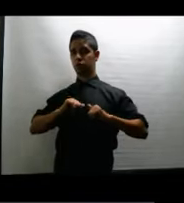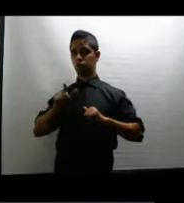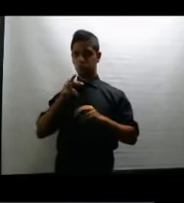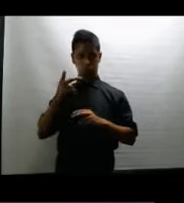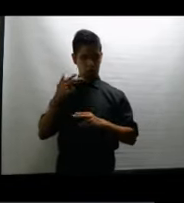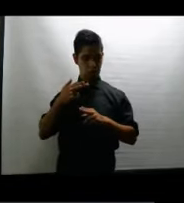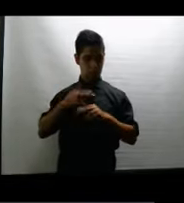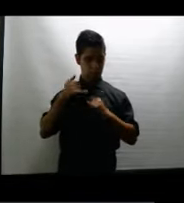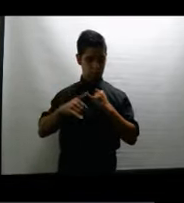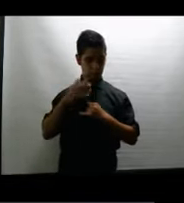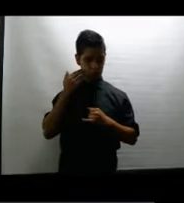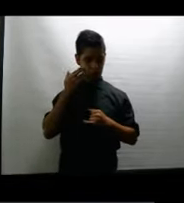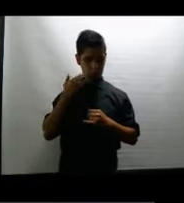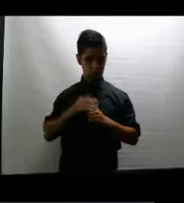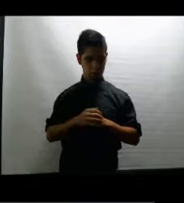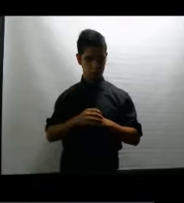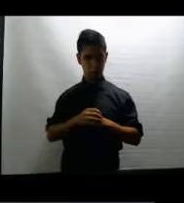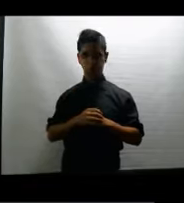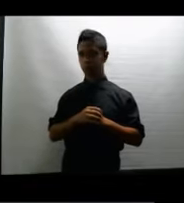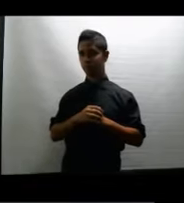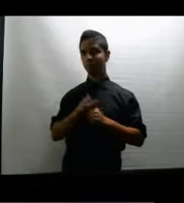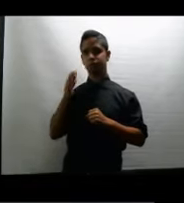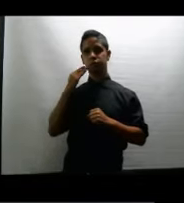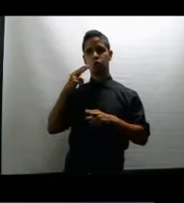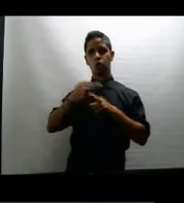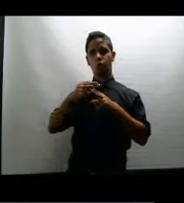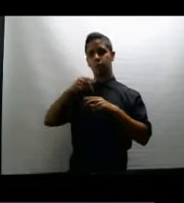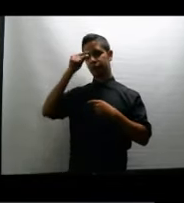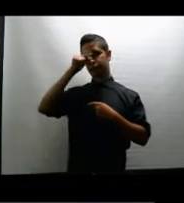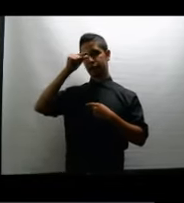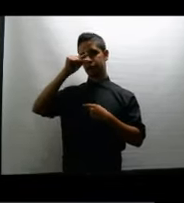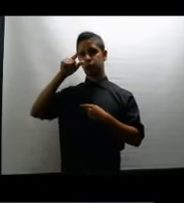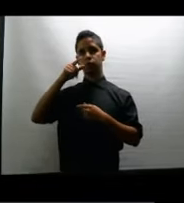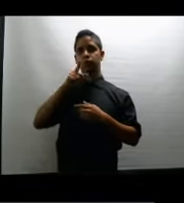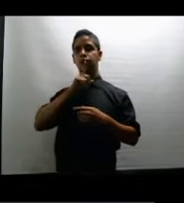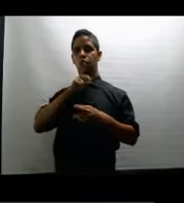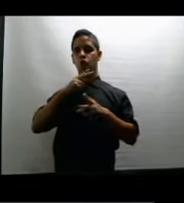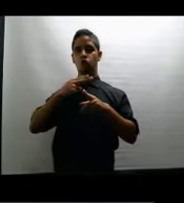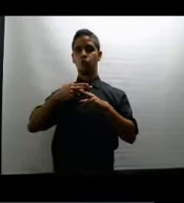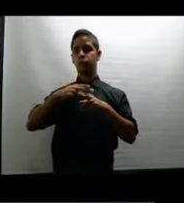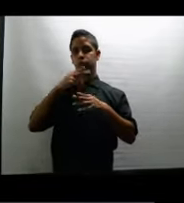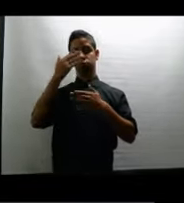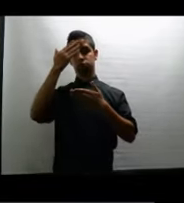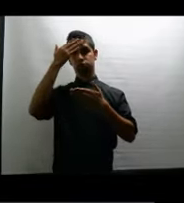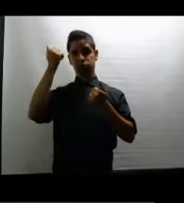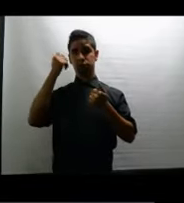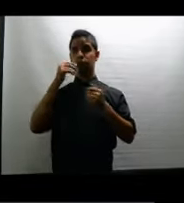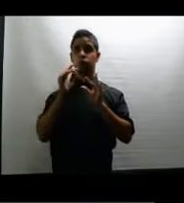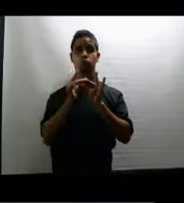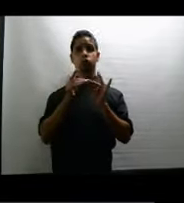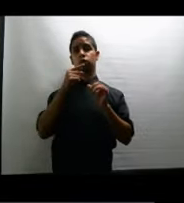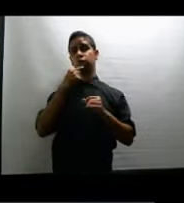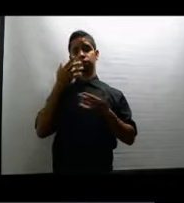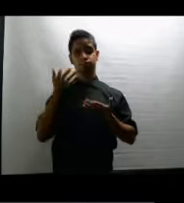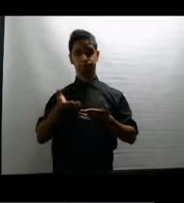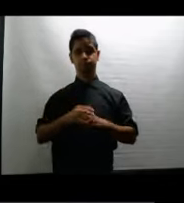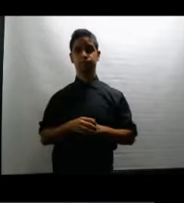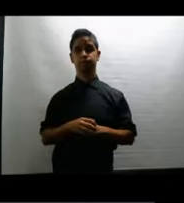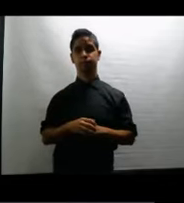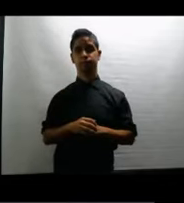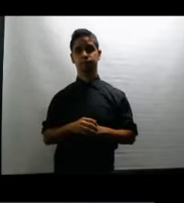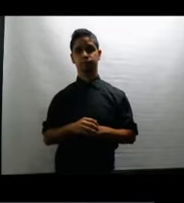ay, Dios mío, que son griegos, pero radicados en Venezuela, y se me fueron los nombres. Anyway, el cuento es que